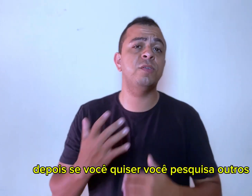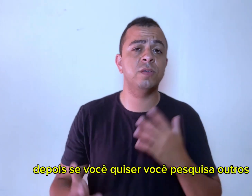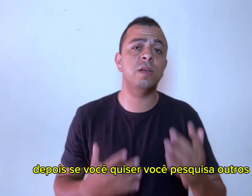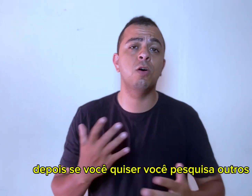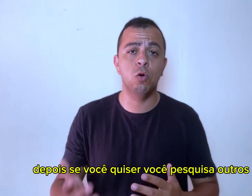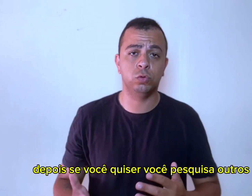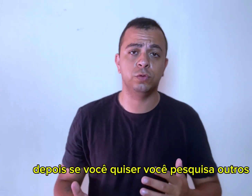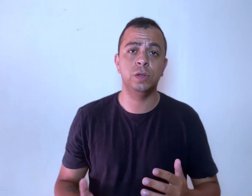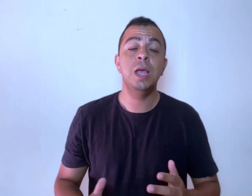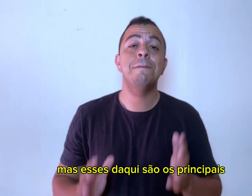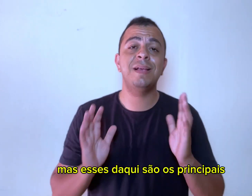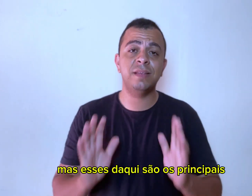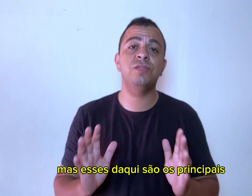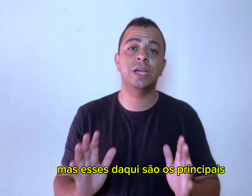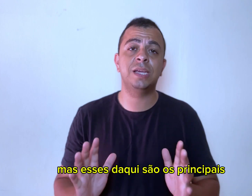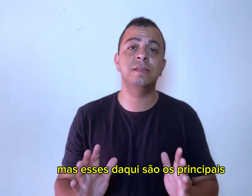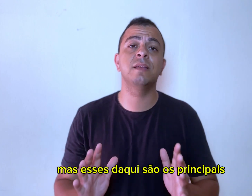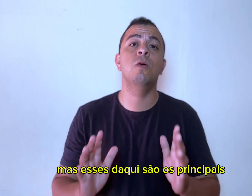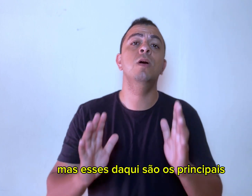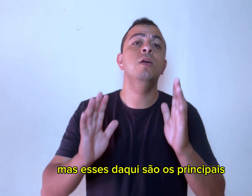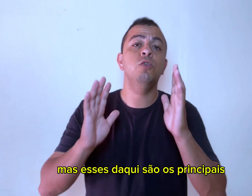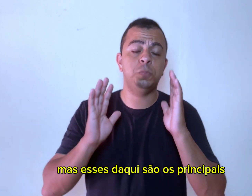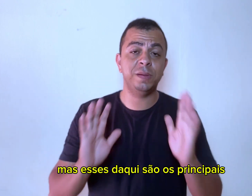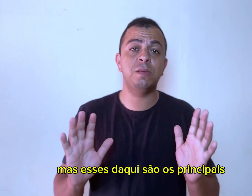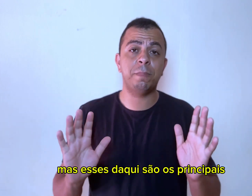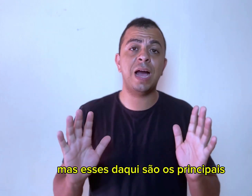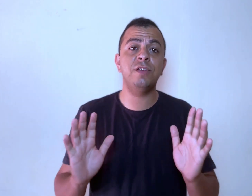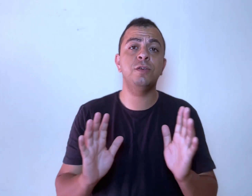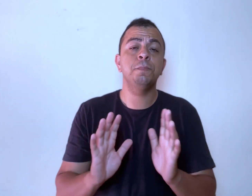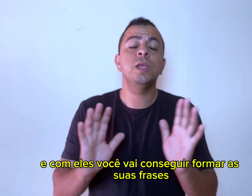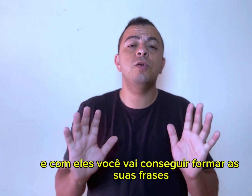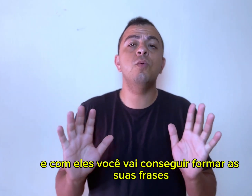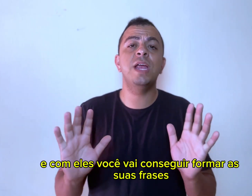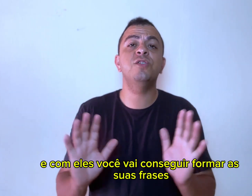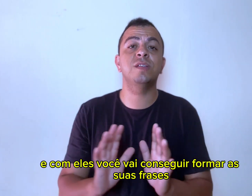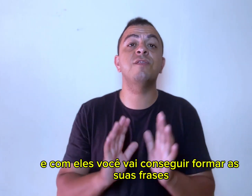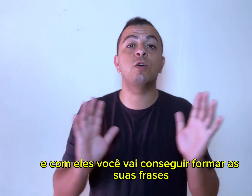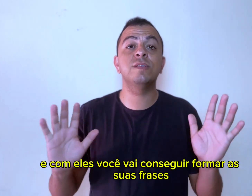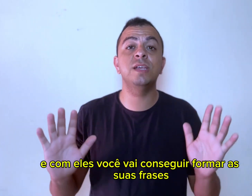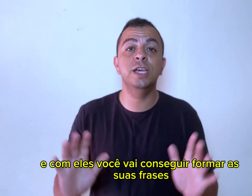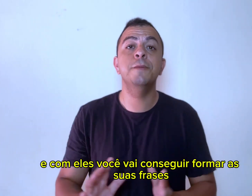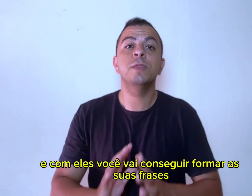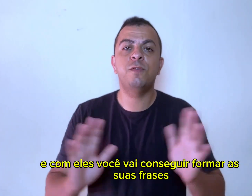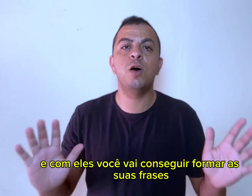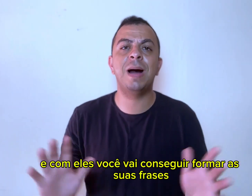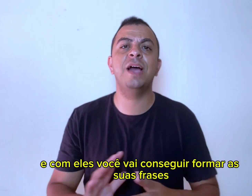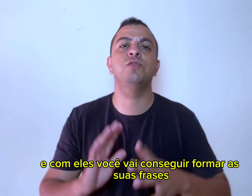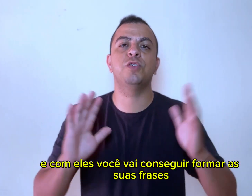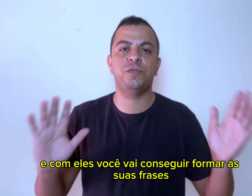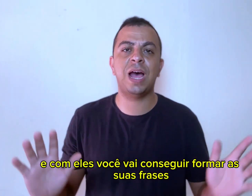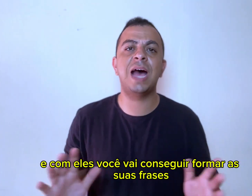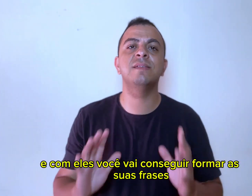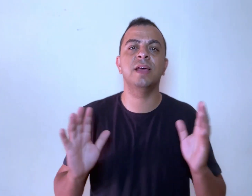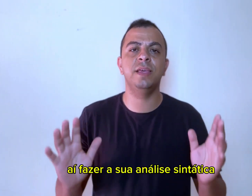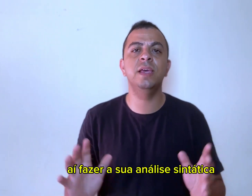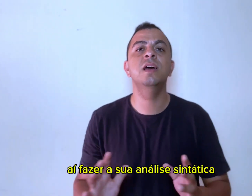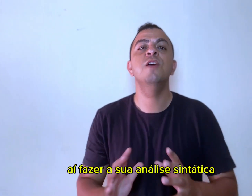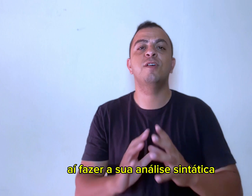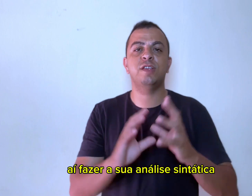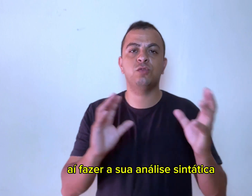pesquisa outros. Mas esses daqui são os principais e com eles você vai conseguir formar as suas frases aí, fazer a sua